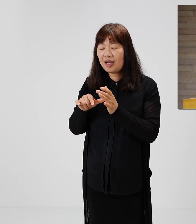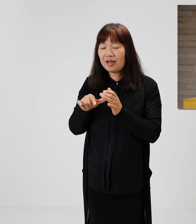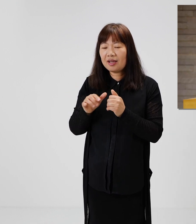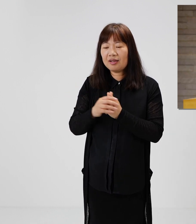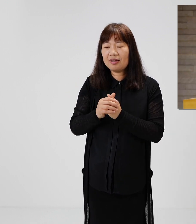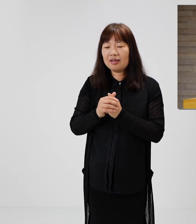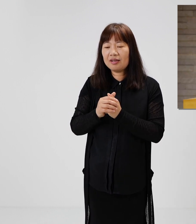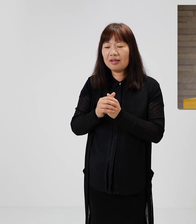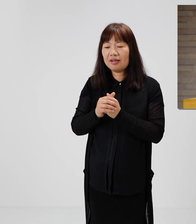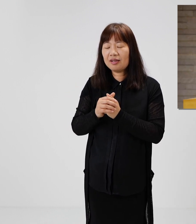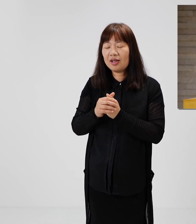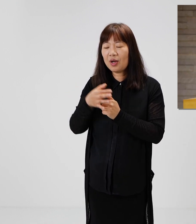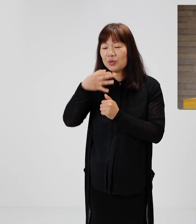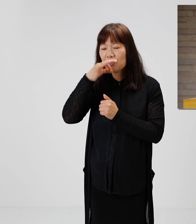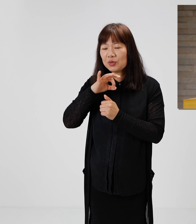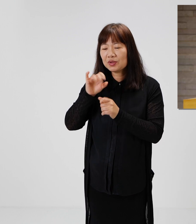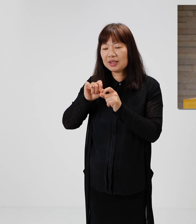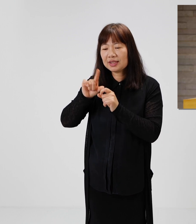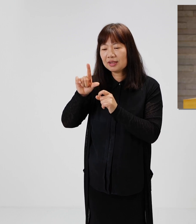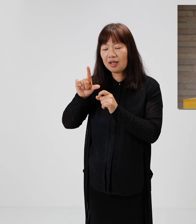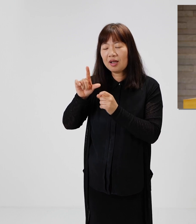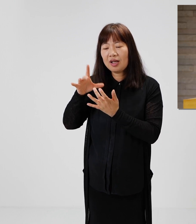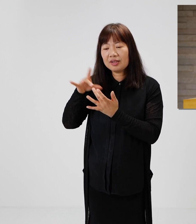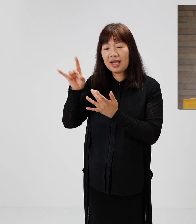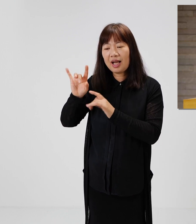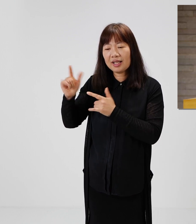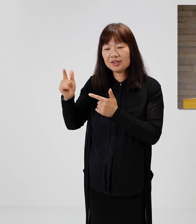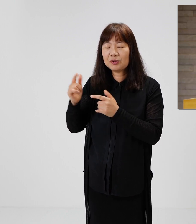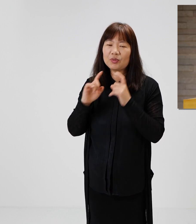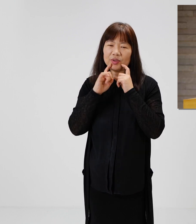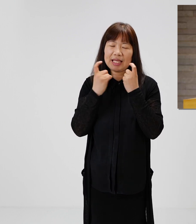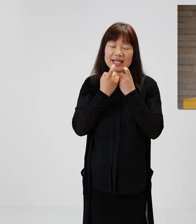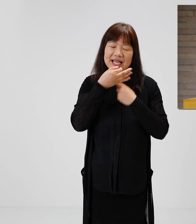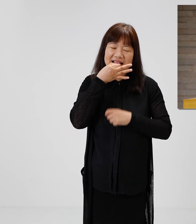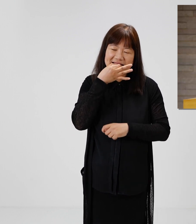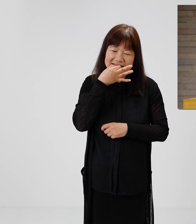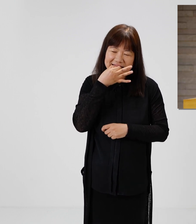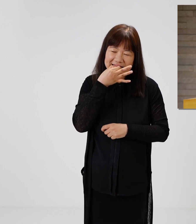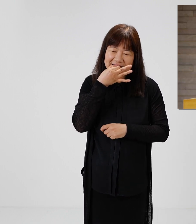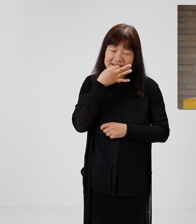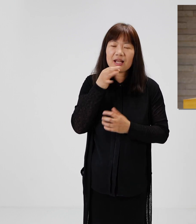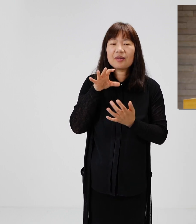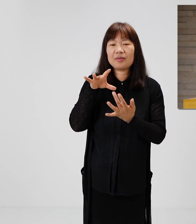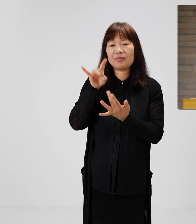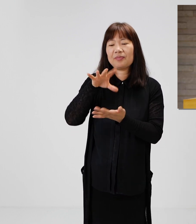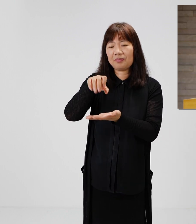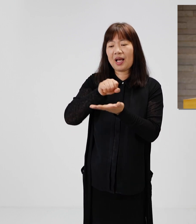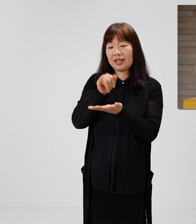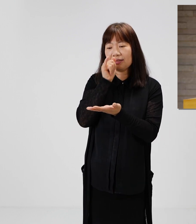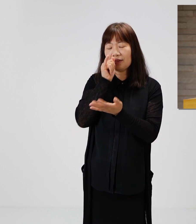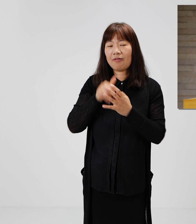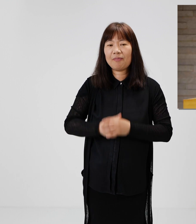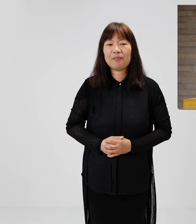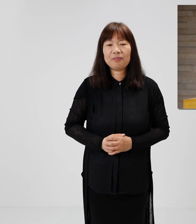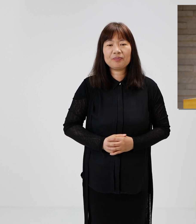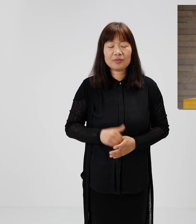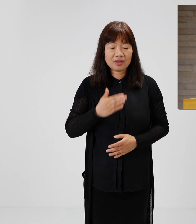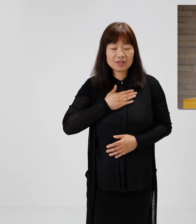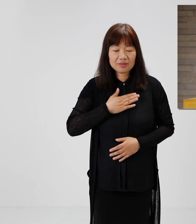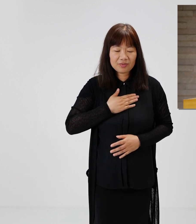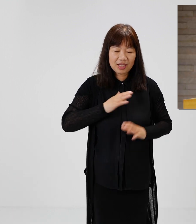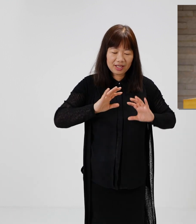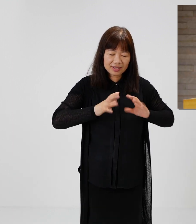가끔 있는데 대부분이 보편적으로 이익을 택합니다. 자기한테 자기 국가에